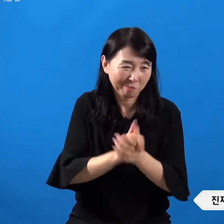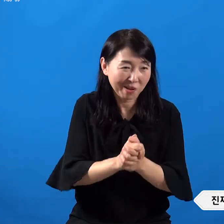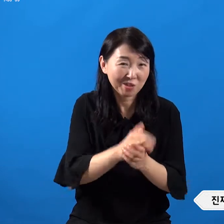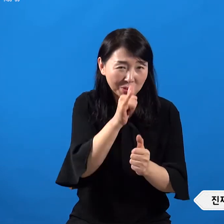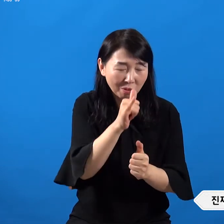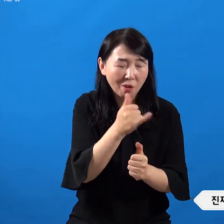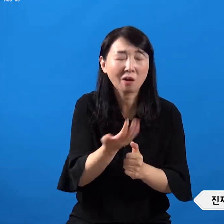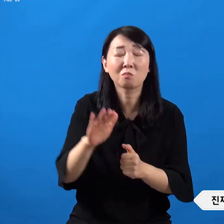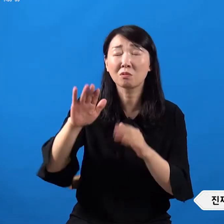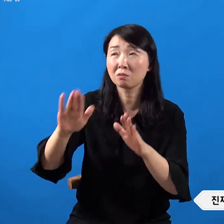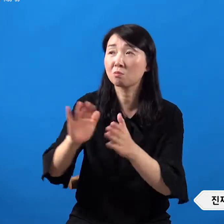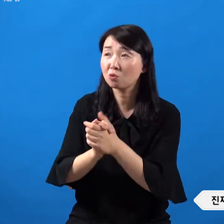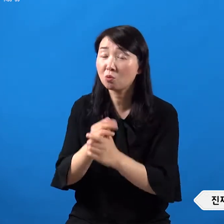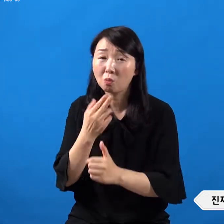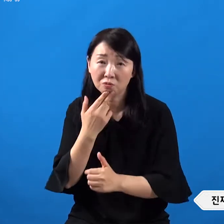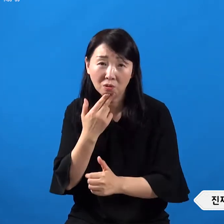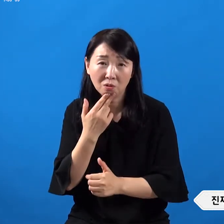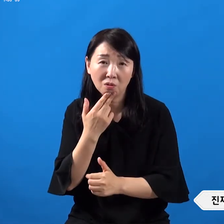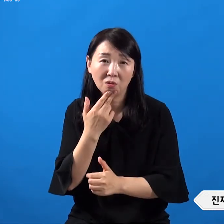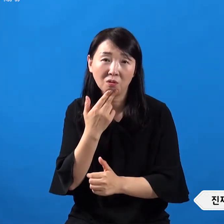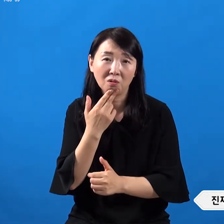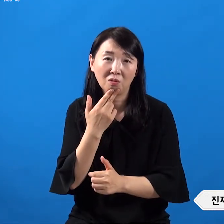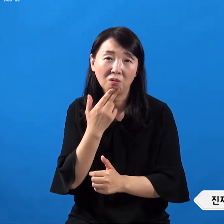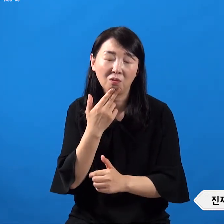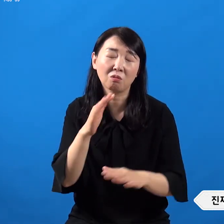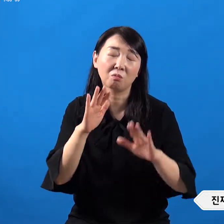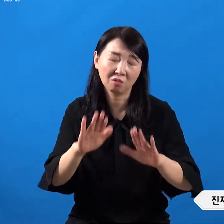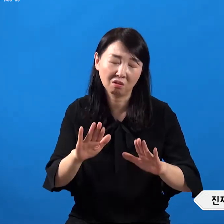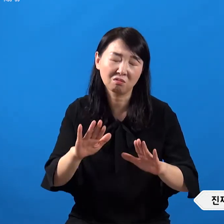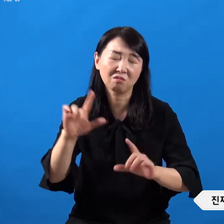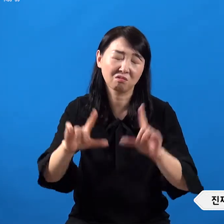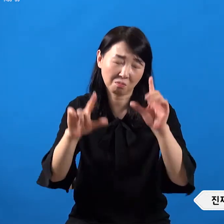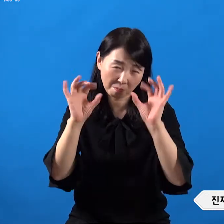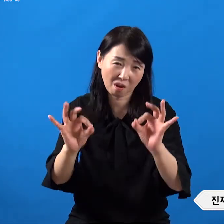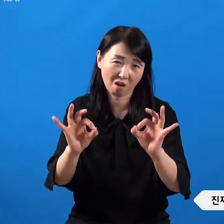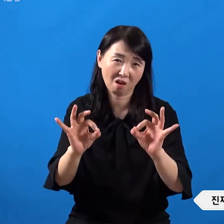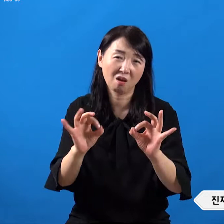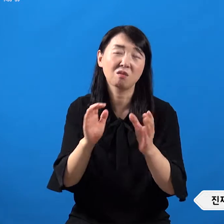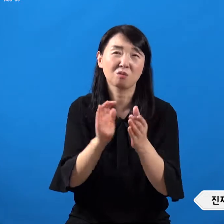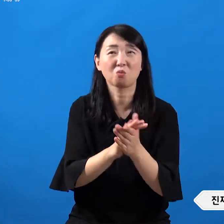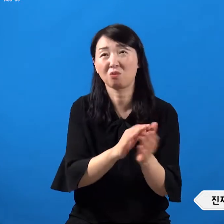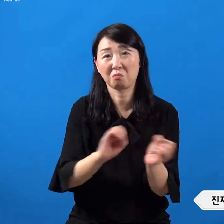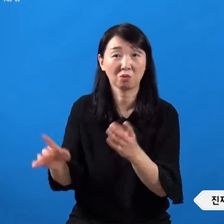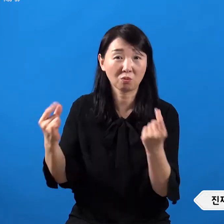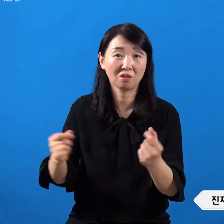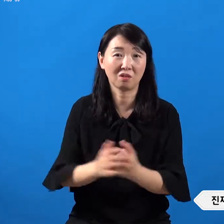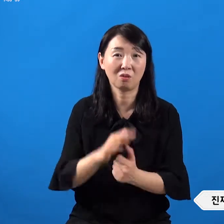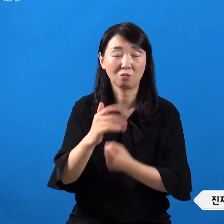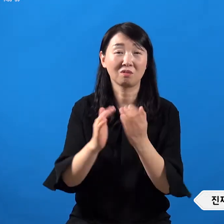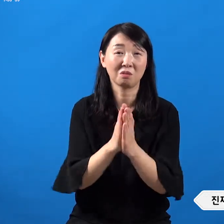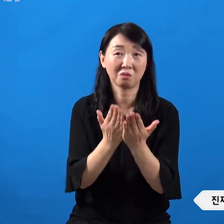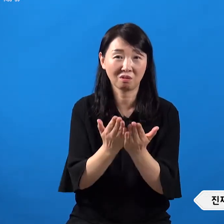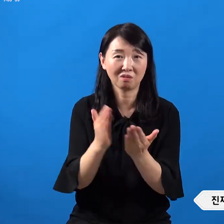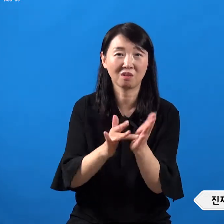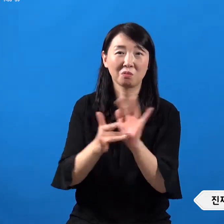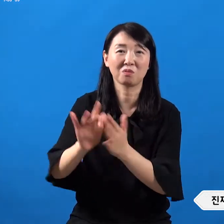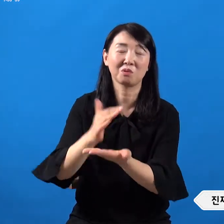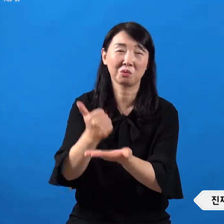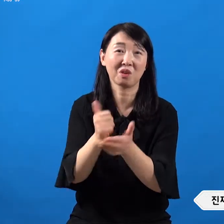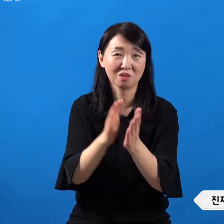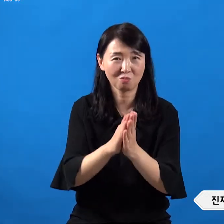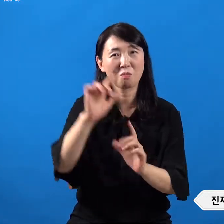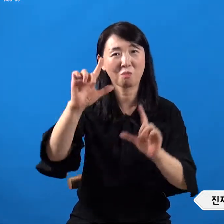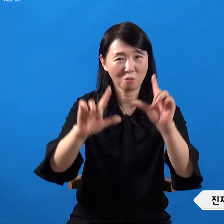내가 지금 기도하지 않는다면 어느덧 우리는 기도를 잃어버리고 있습니다. 오늘 성경은 예수